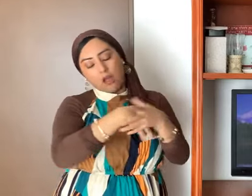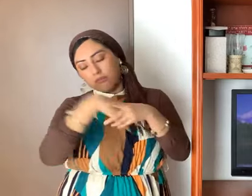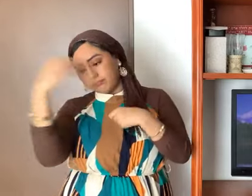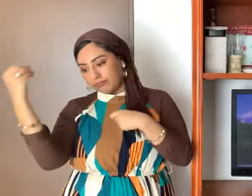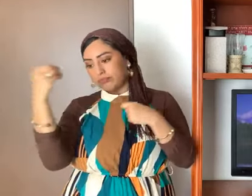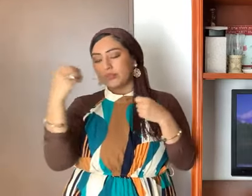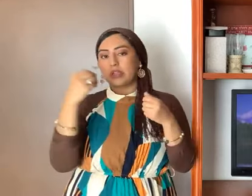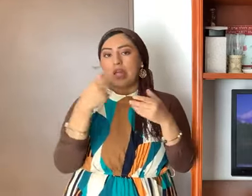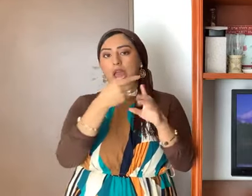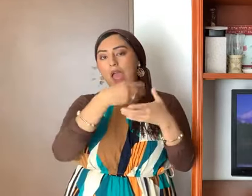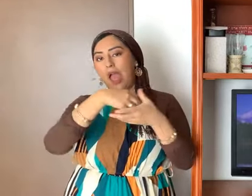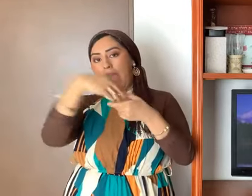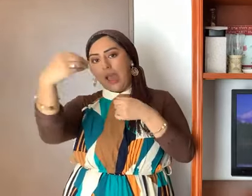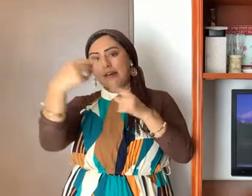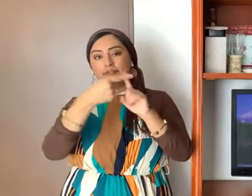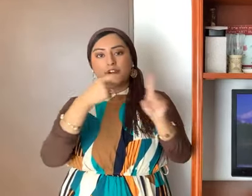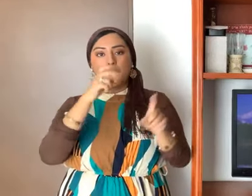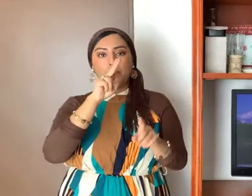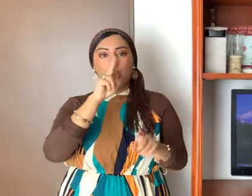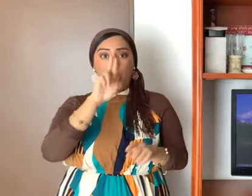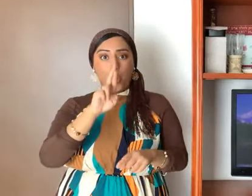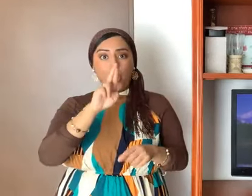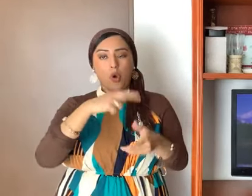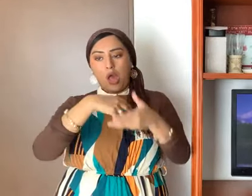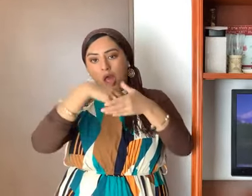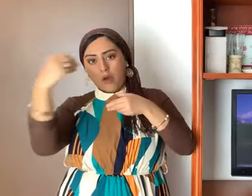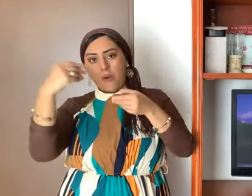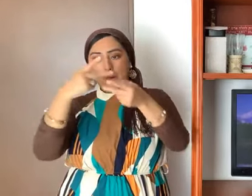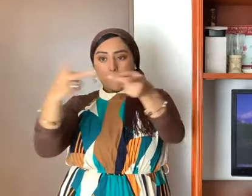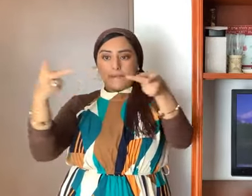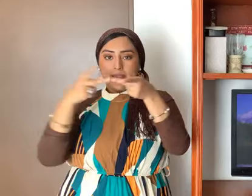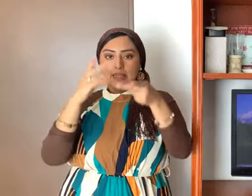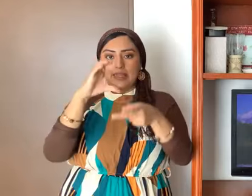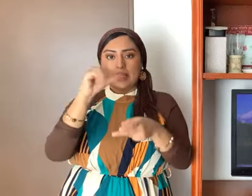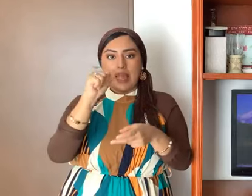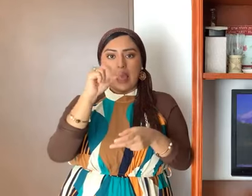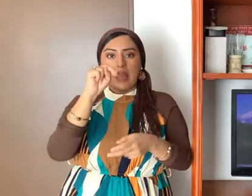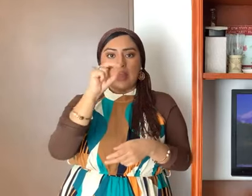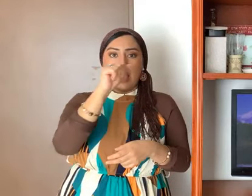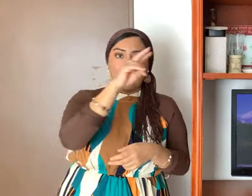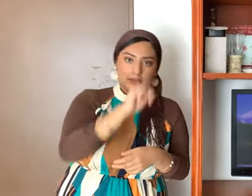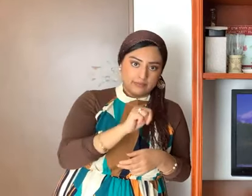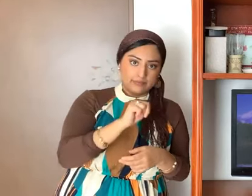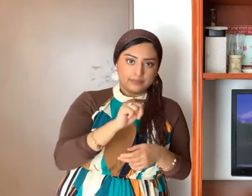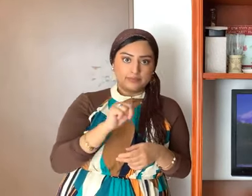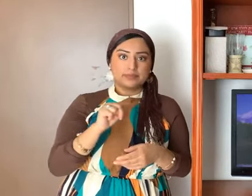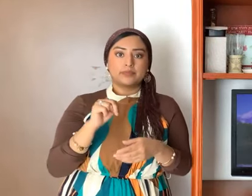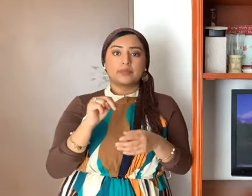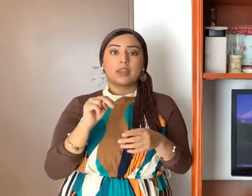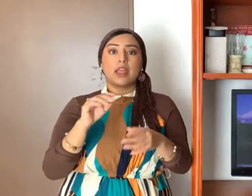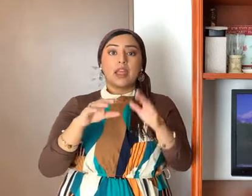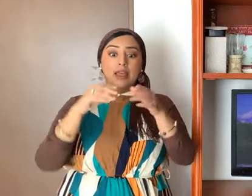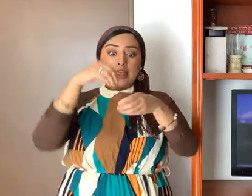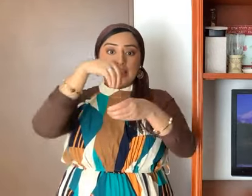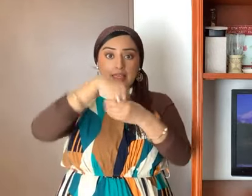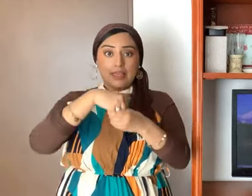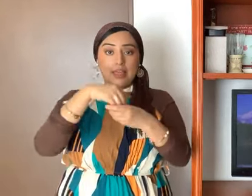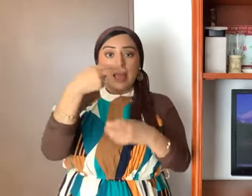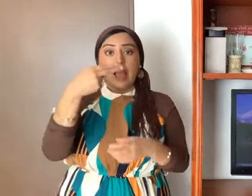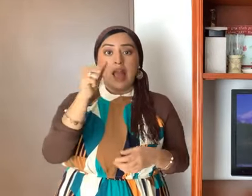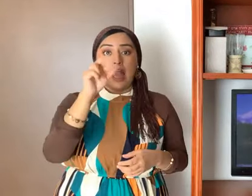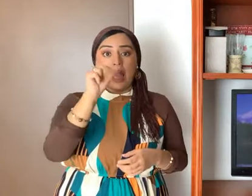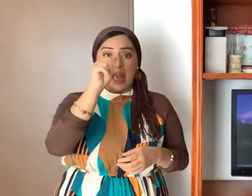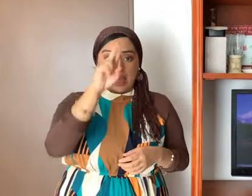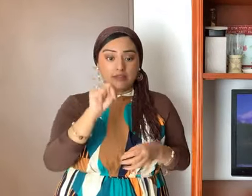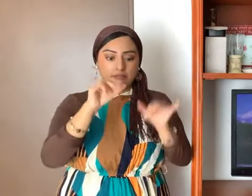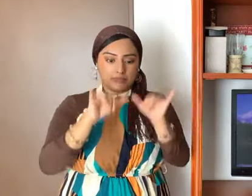ellos de Ur de los Caldeos para ir a la tierra de Canaán, y vinieron hasta Harán y se quedaron allí. Y fueron